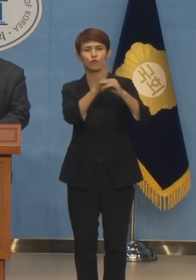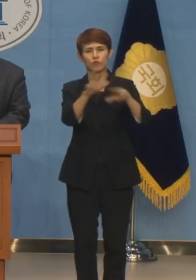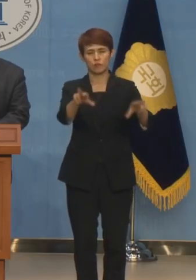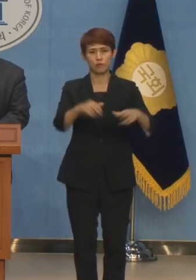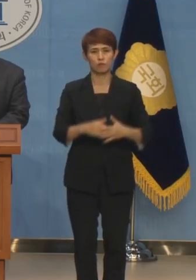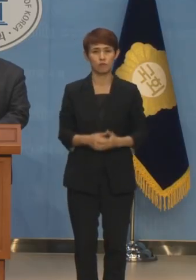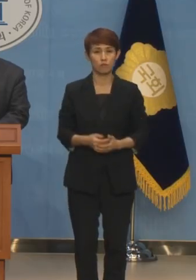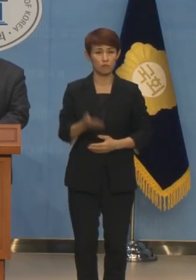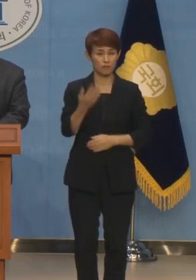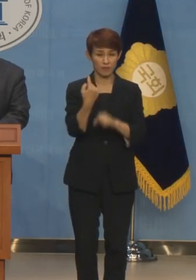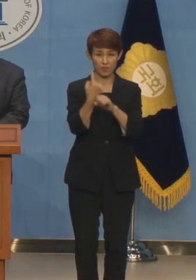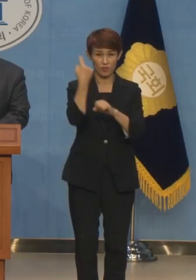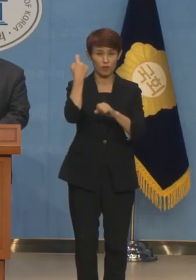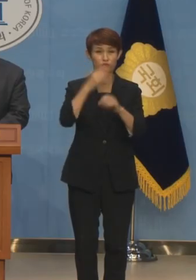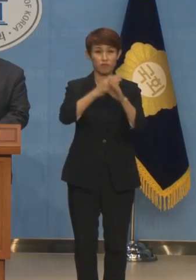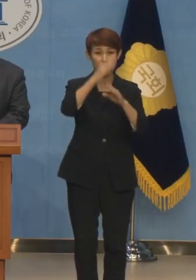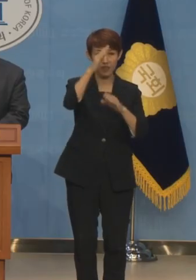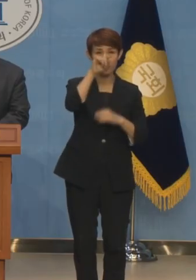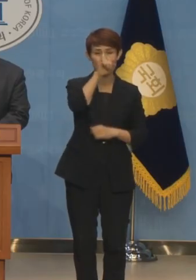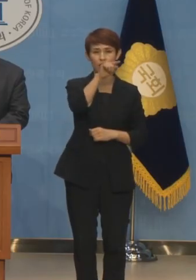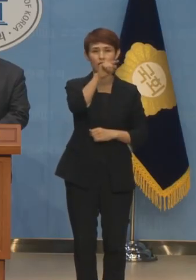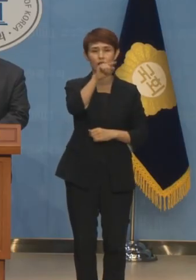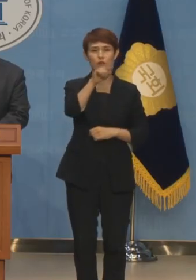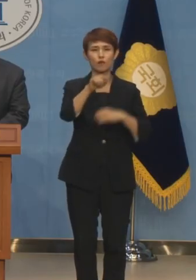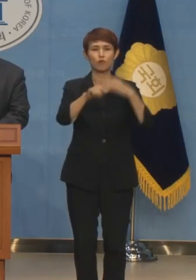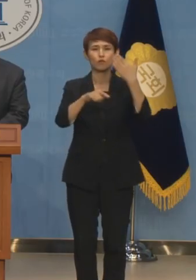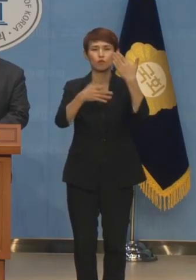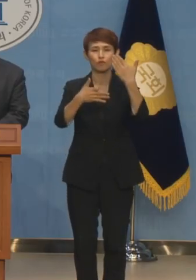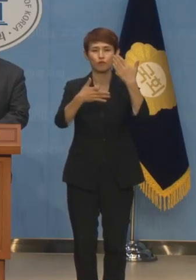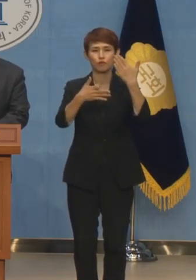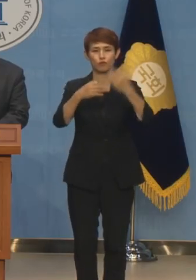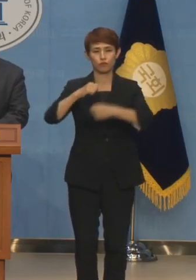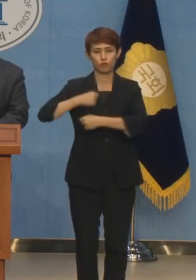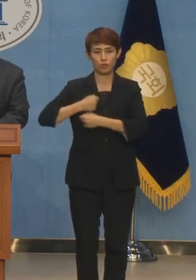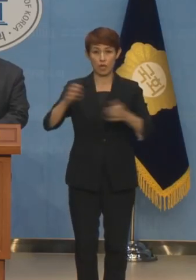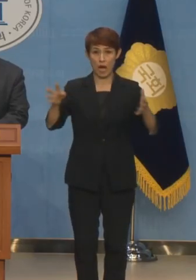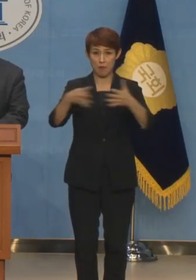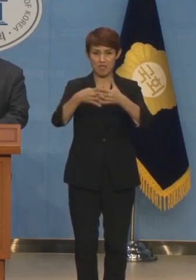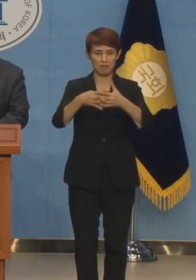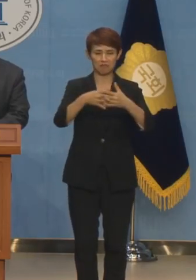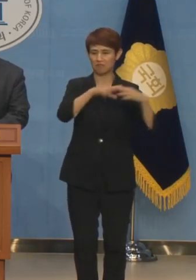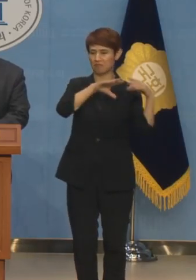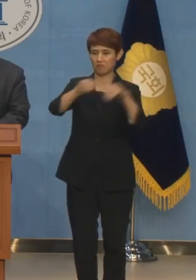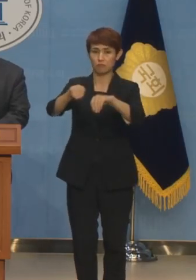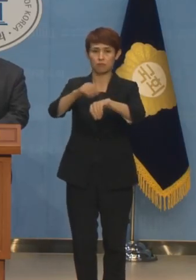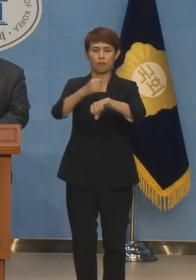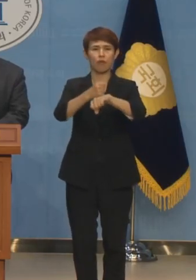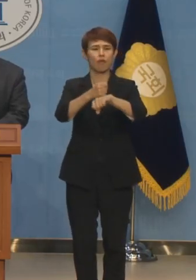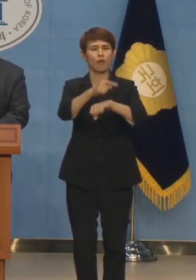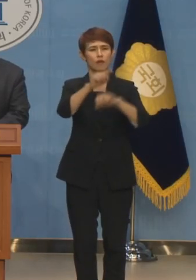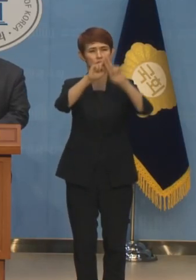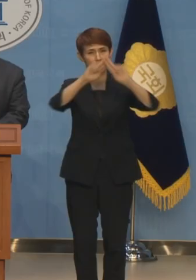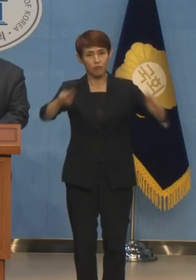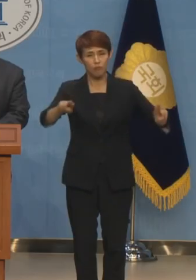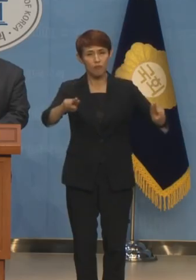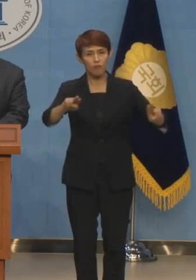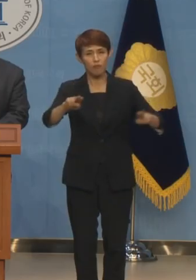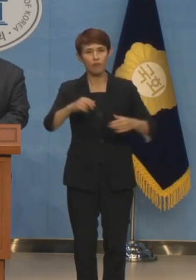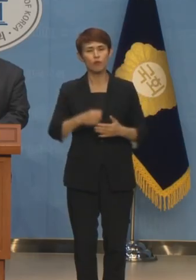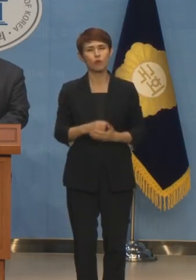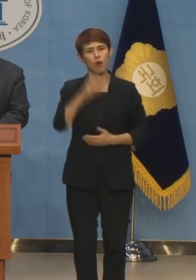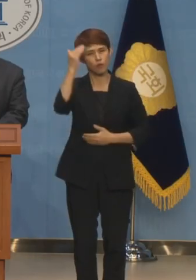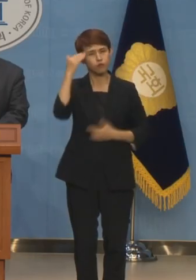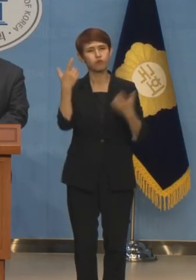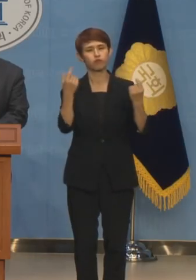지난해 북한이 일방적으로 9.19 군사합의 파기를 선언한 데 이어 올해 우리 정부에서 9.19 군사합의 효력을